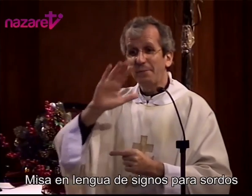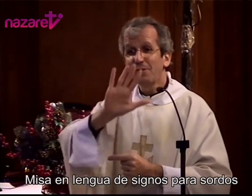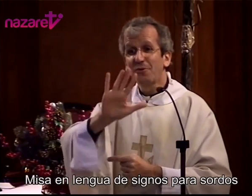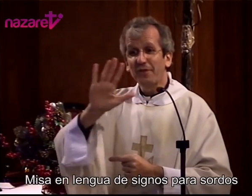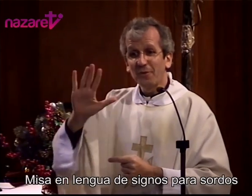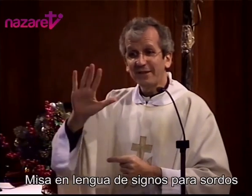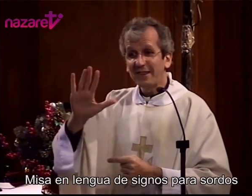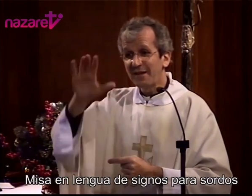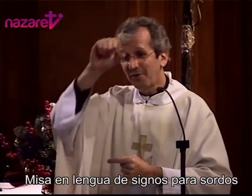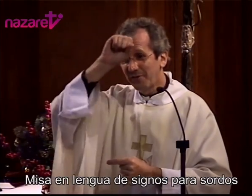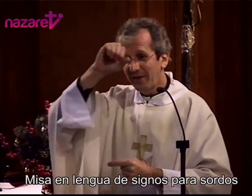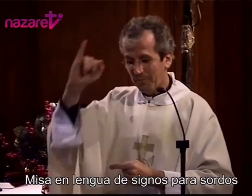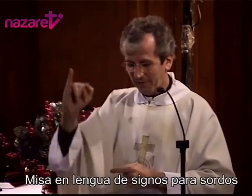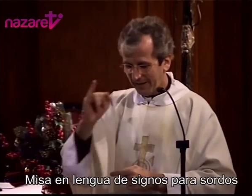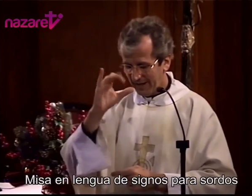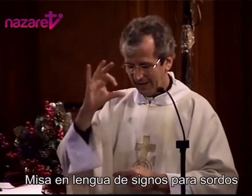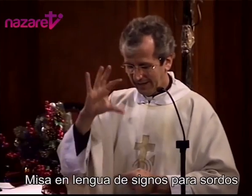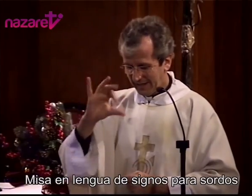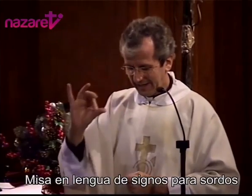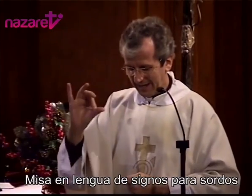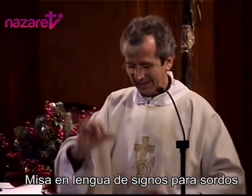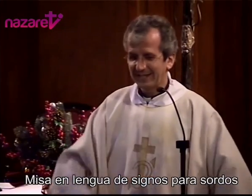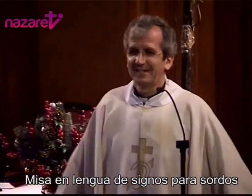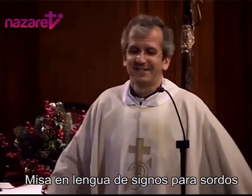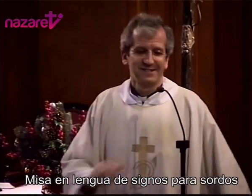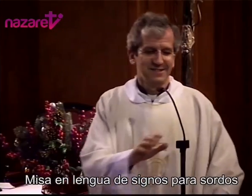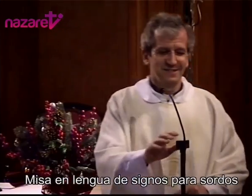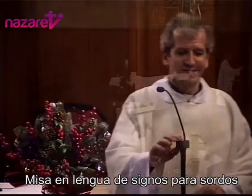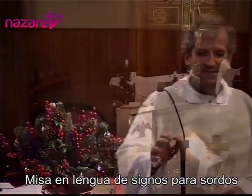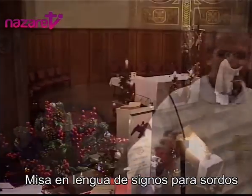el capítulo 55 del profeta Isaías.